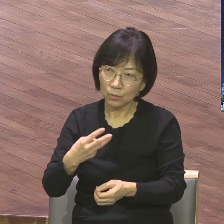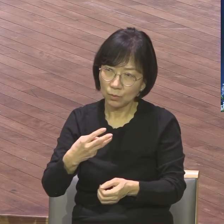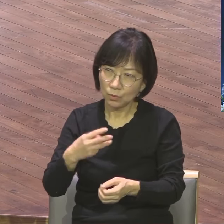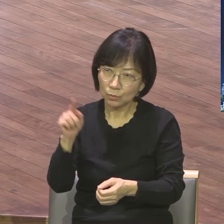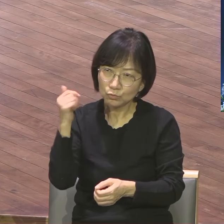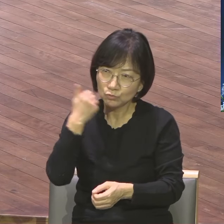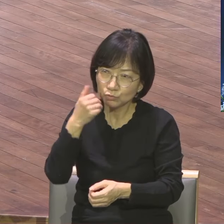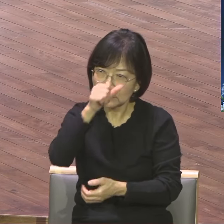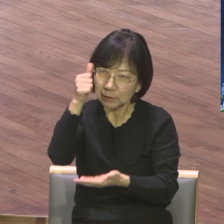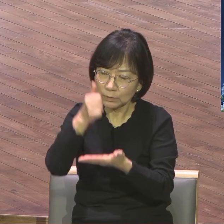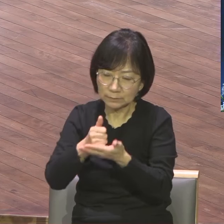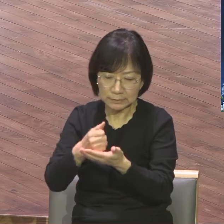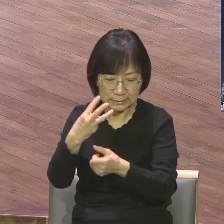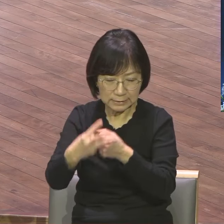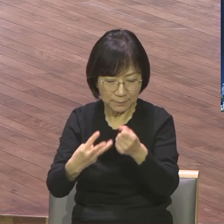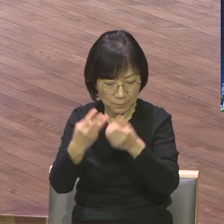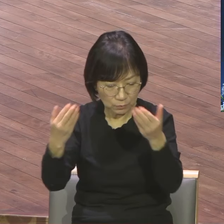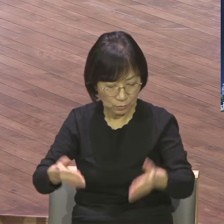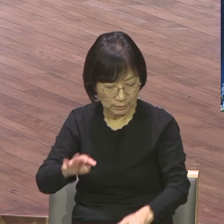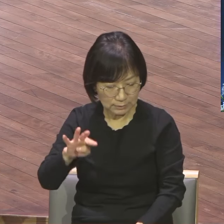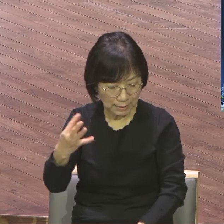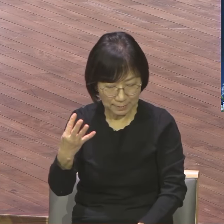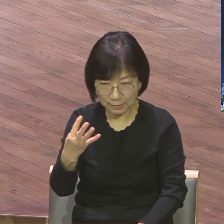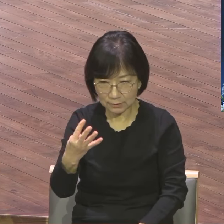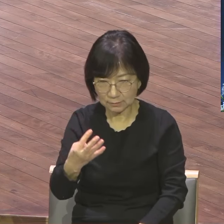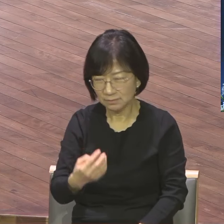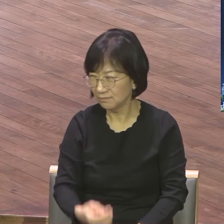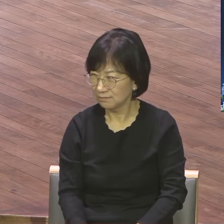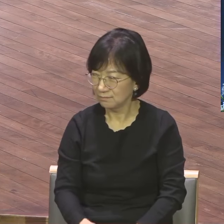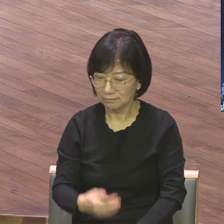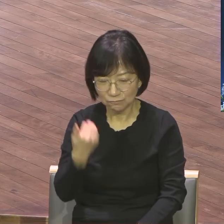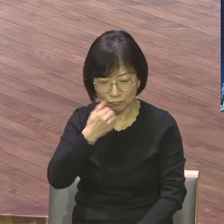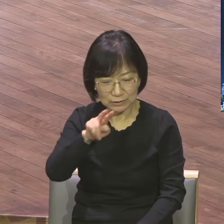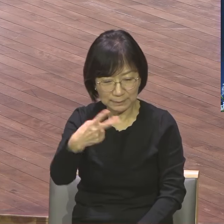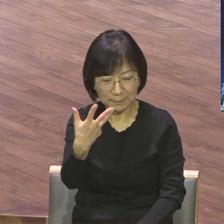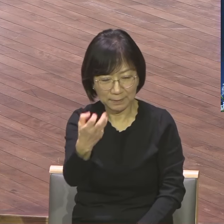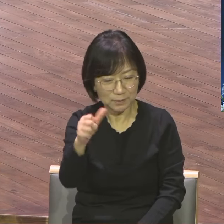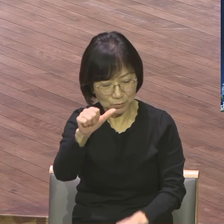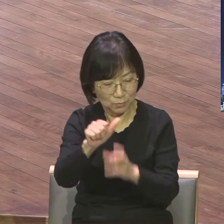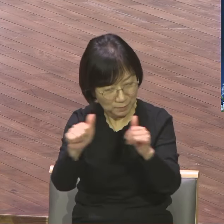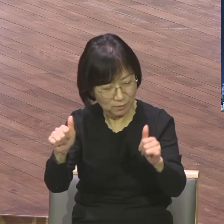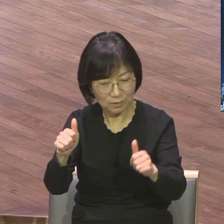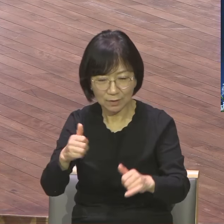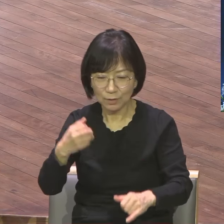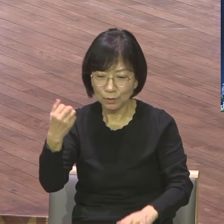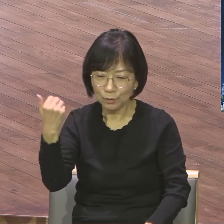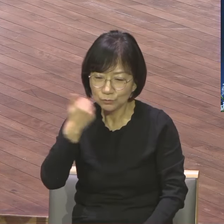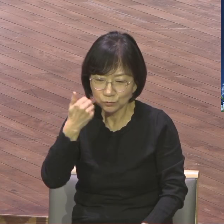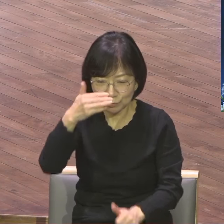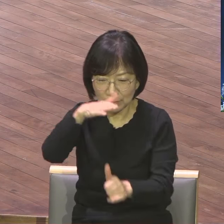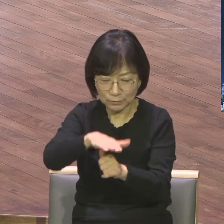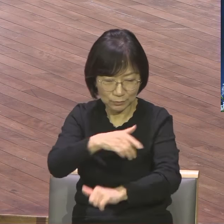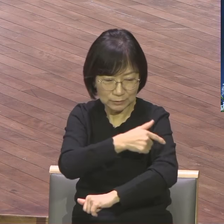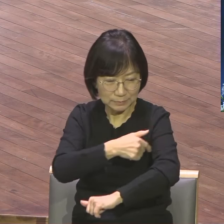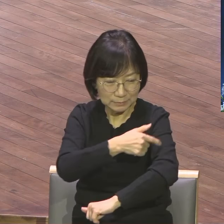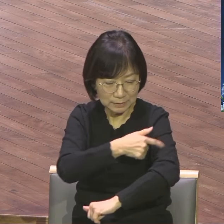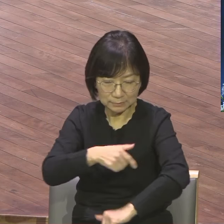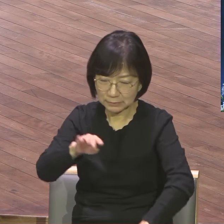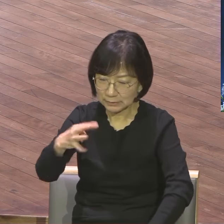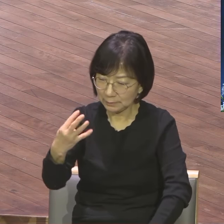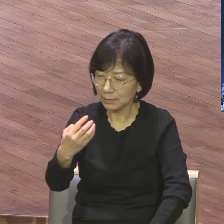495명을 전도했어요. 어떤 교구는 3년 안에 285명을 전도했어요. 어떤 안수집사님은 3년 안에